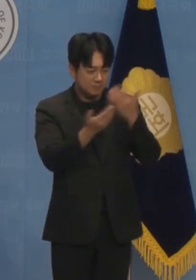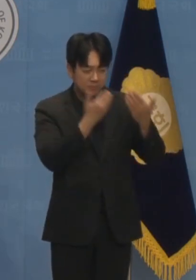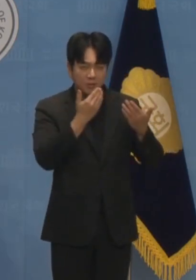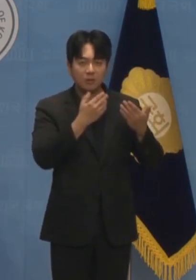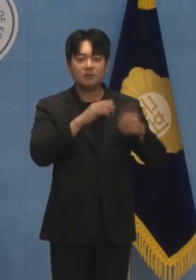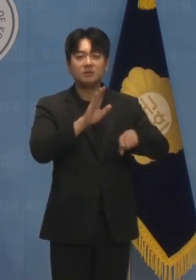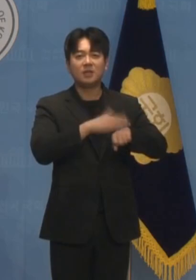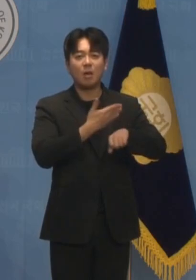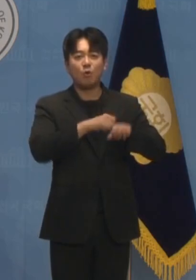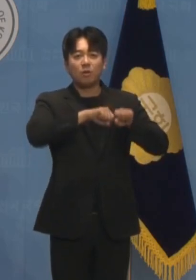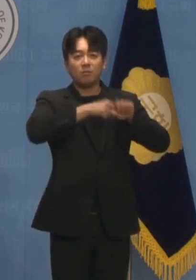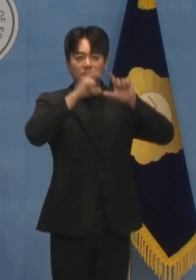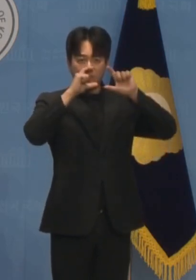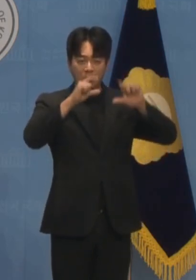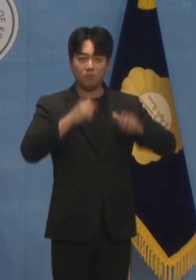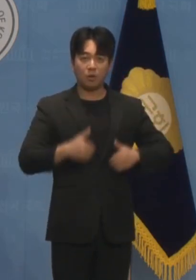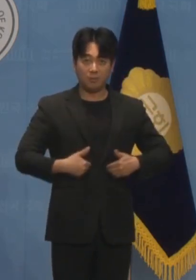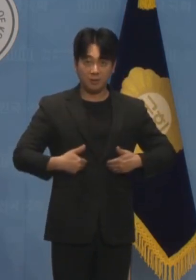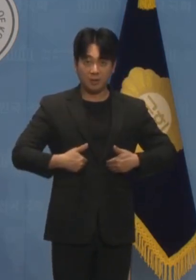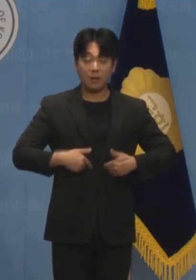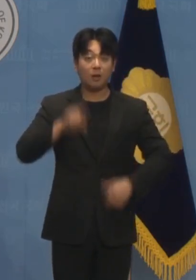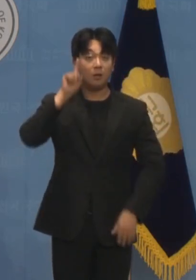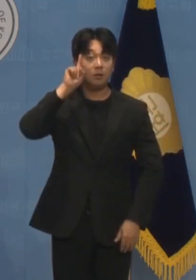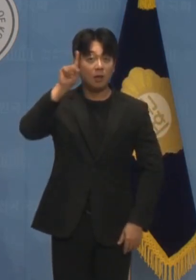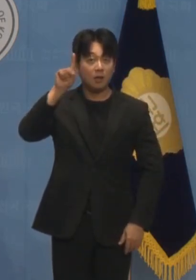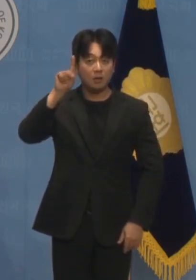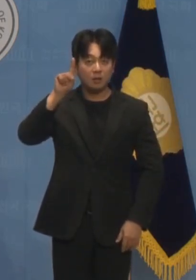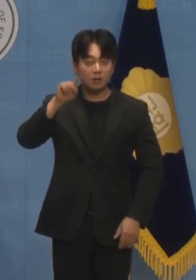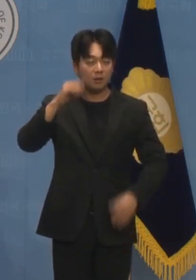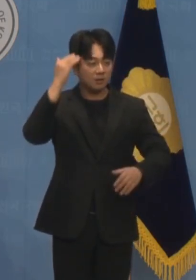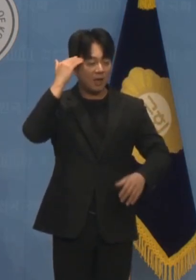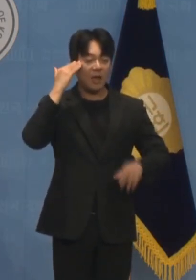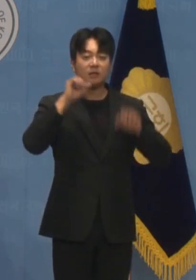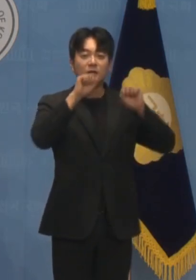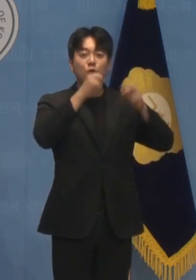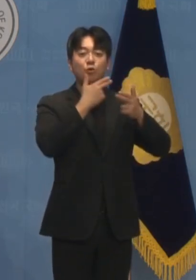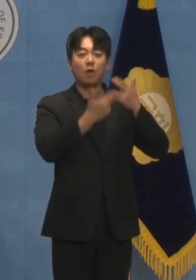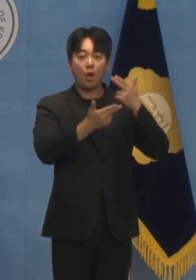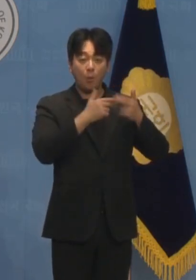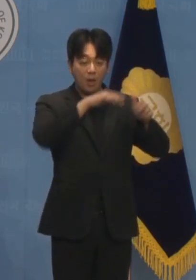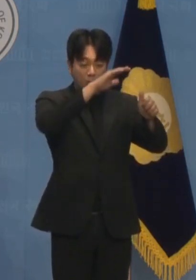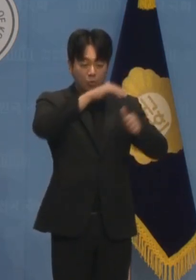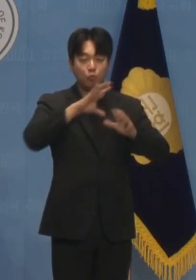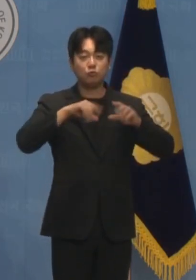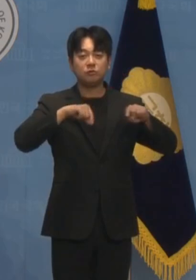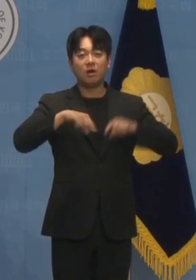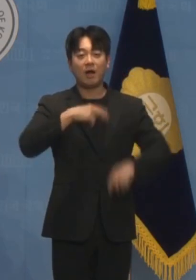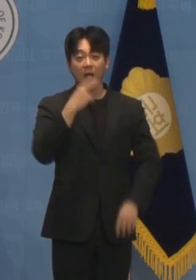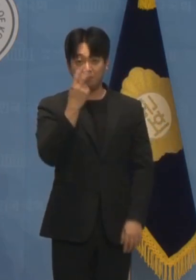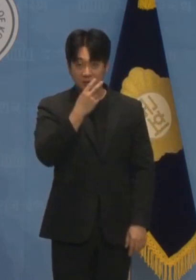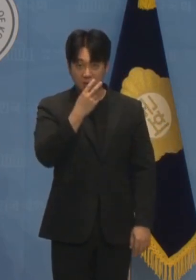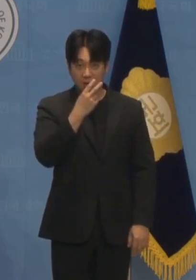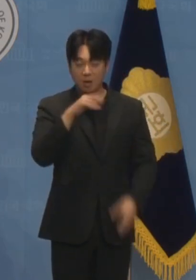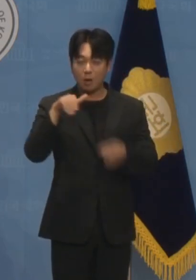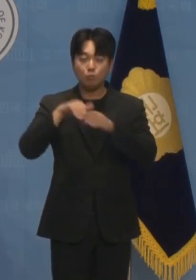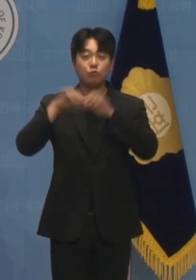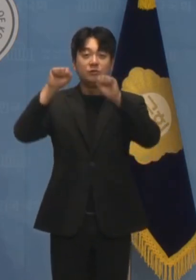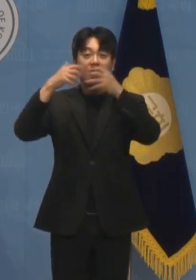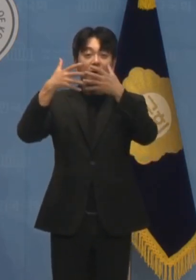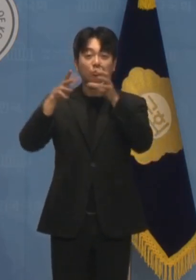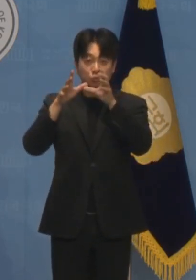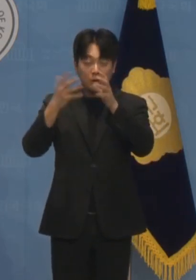내일 있을 대한체육회 등에 대한 국정감사와 문체위 종감 등에서도 체육단체들의 부정과